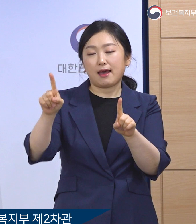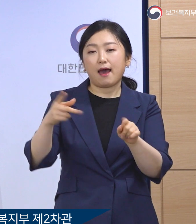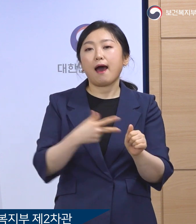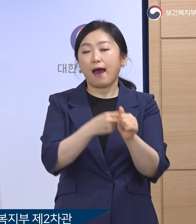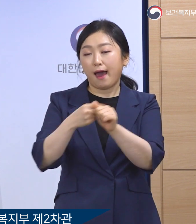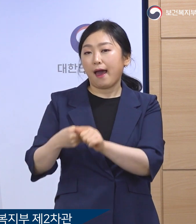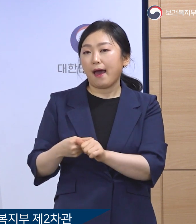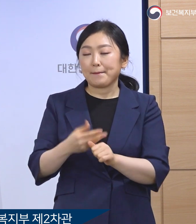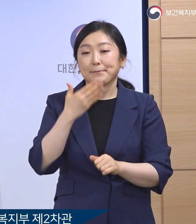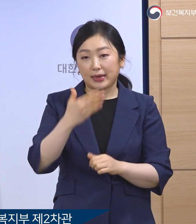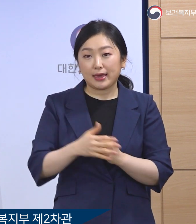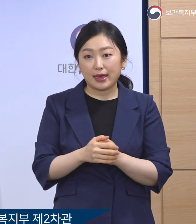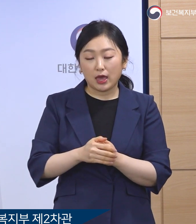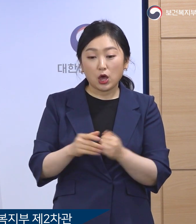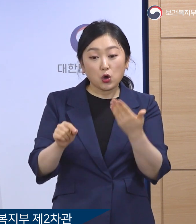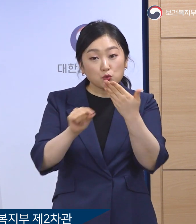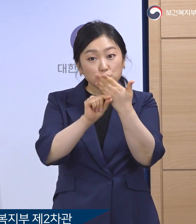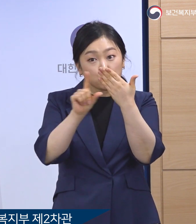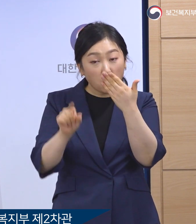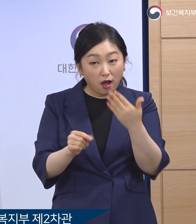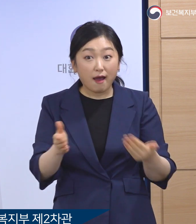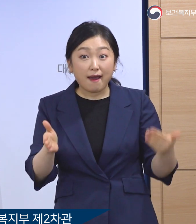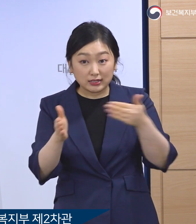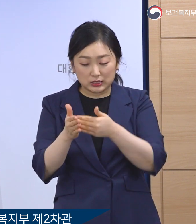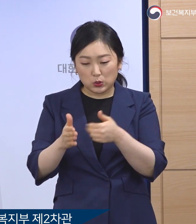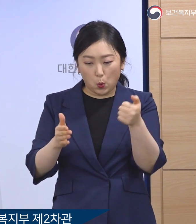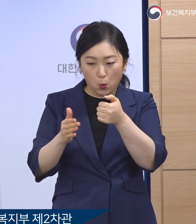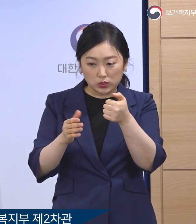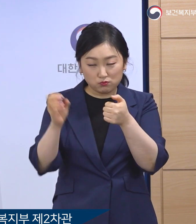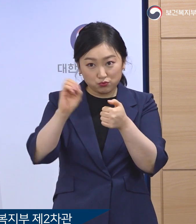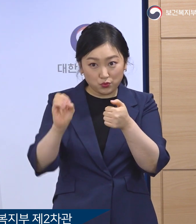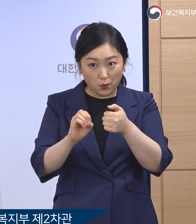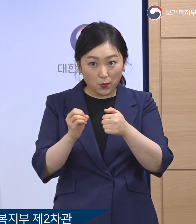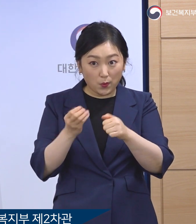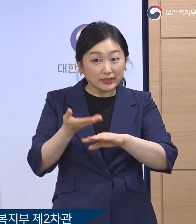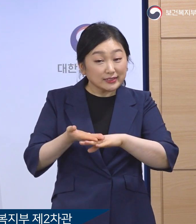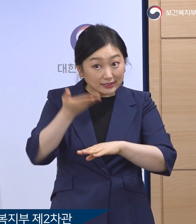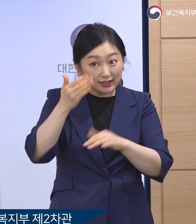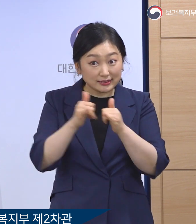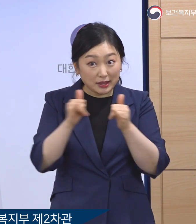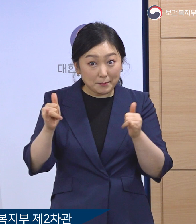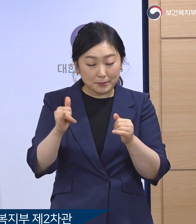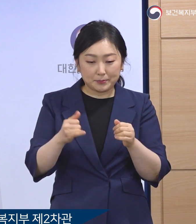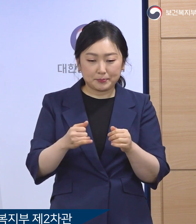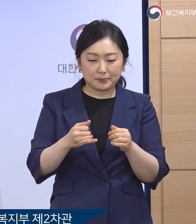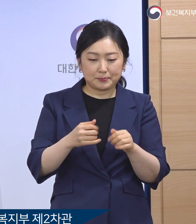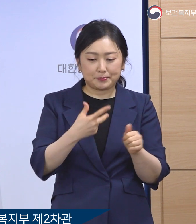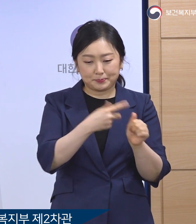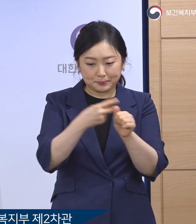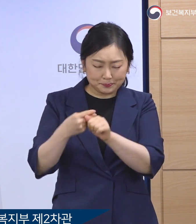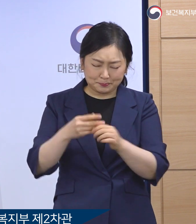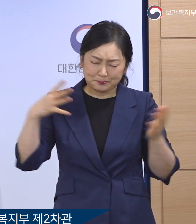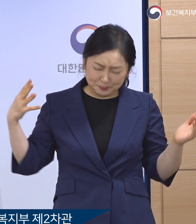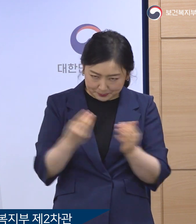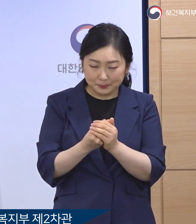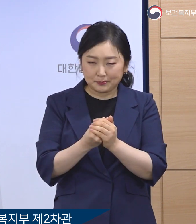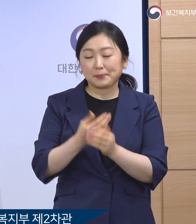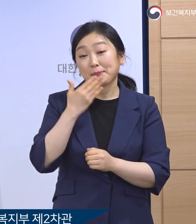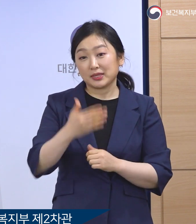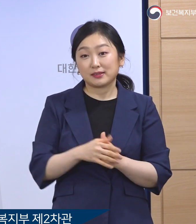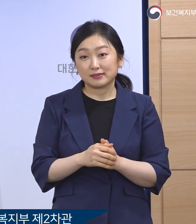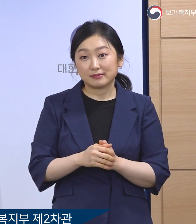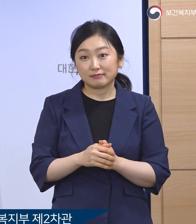또한 9월까지 인구의 절반 가까이가 예방접종을 완료하게 됩니다. 접종률이 이